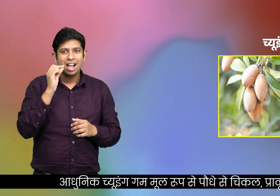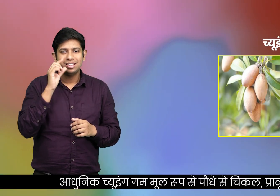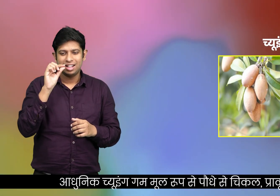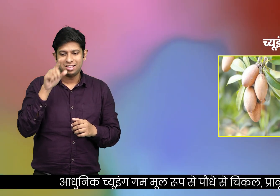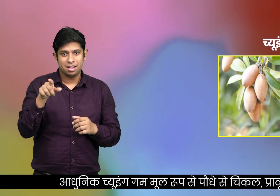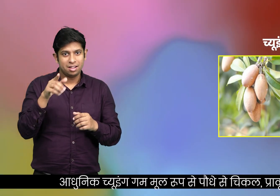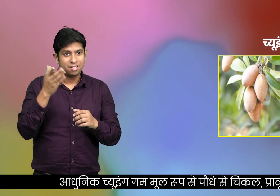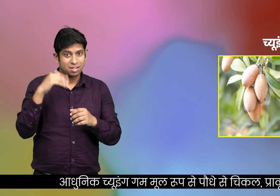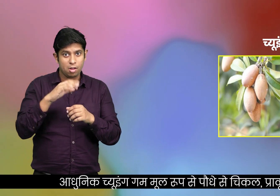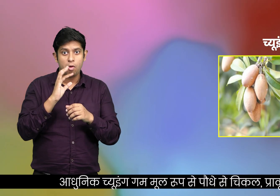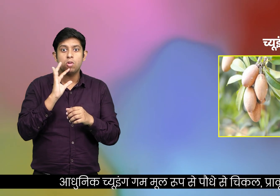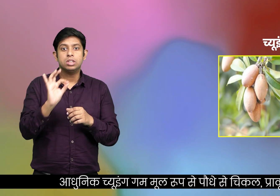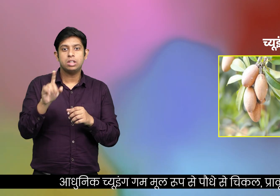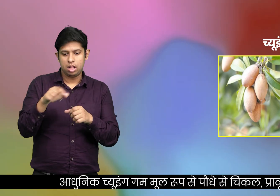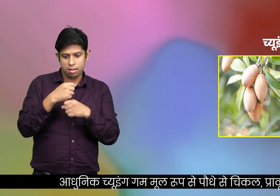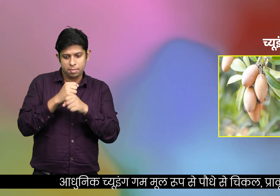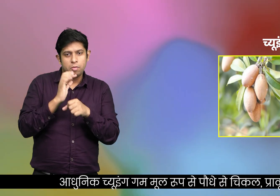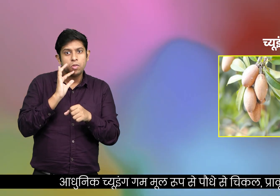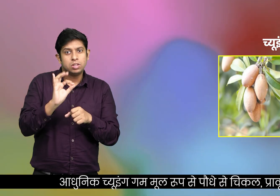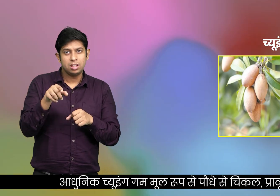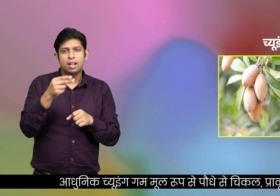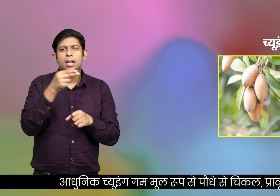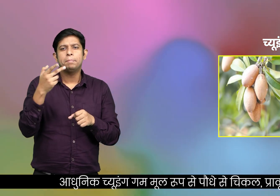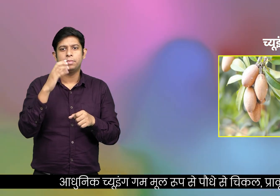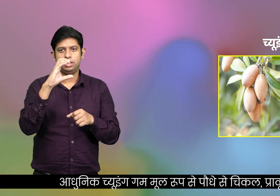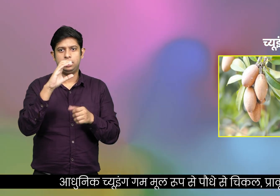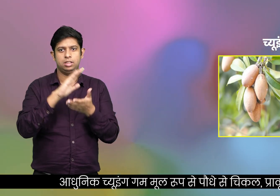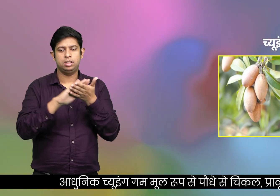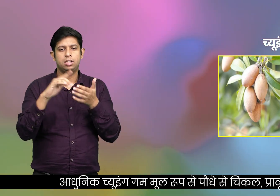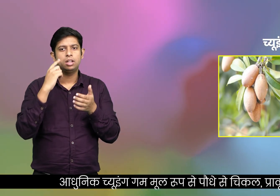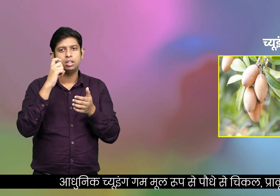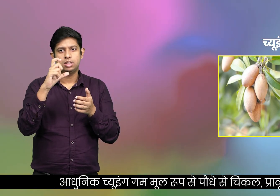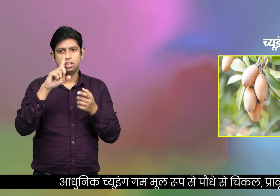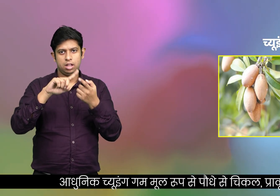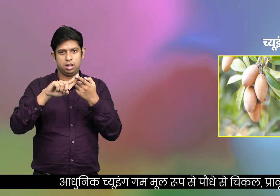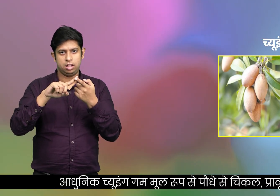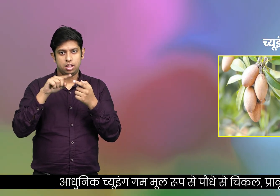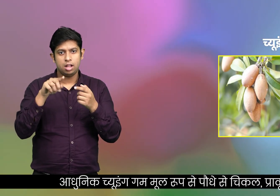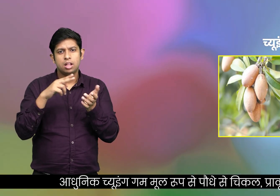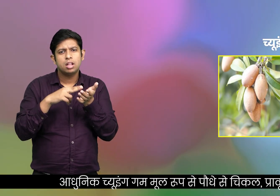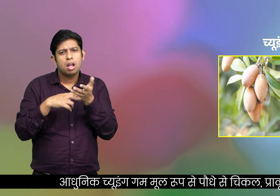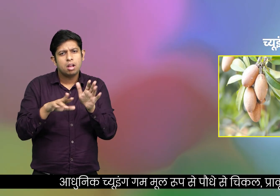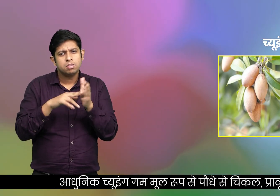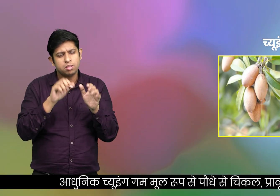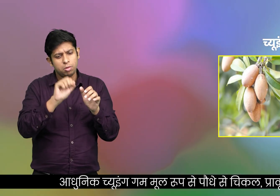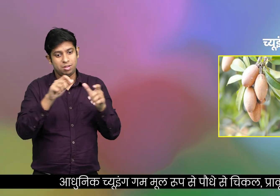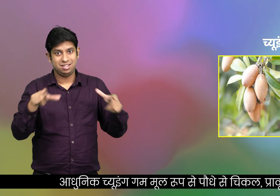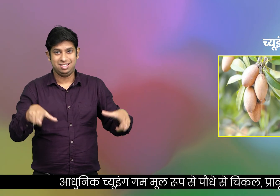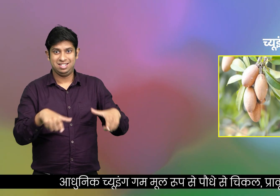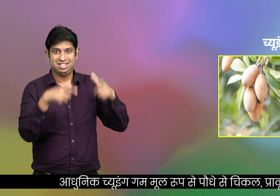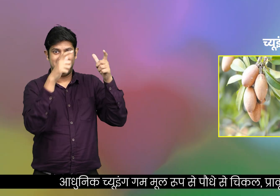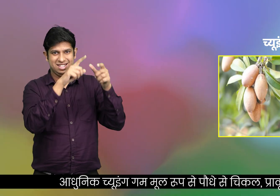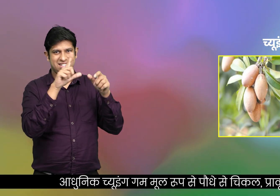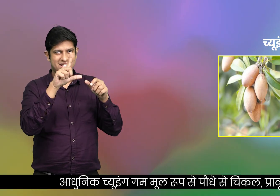आधुनिक च्युइंग गम फूल रूप से पौधे से चिकल प्राकृतिक आक्षीर से बना